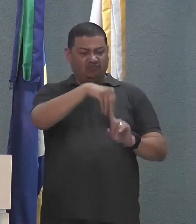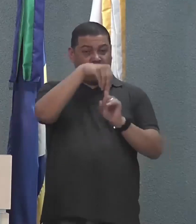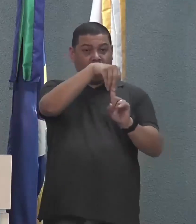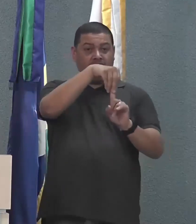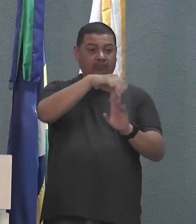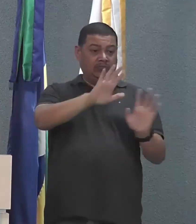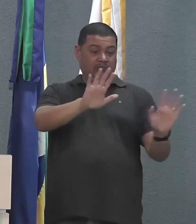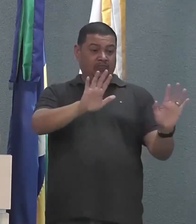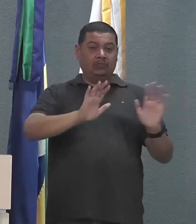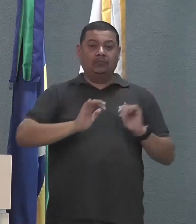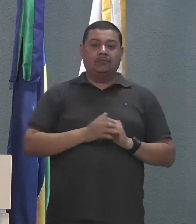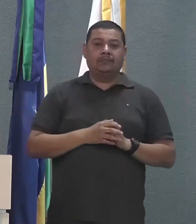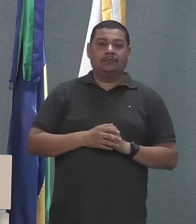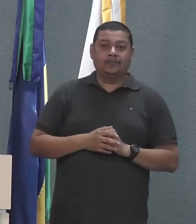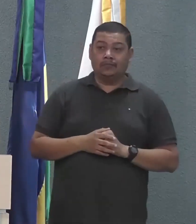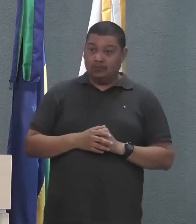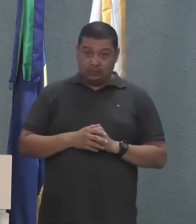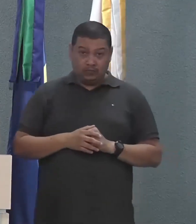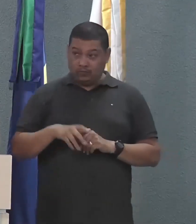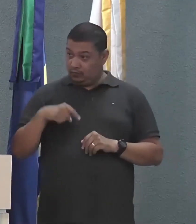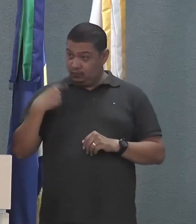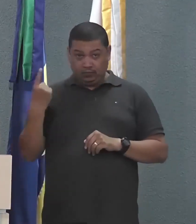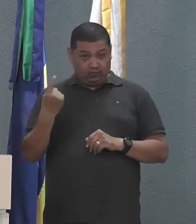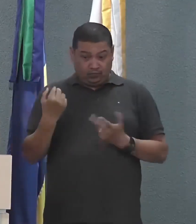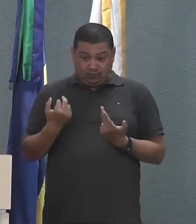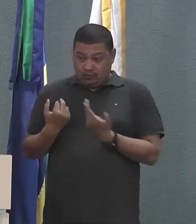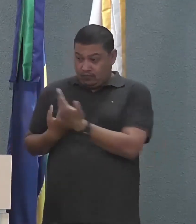princípio. Somos iguais,